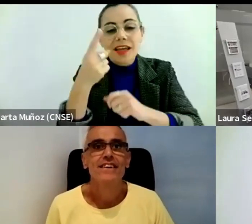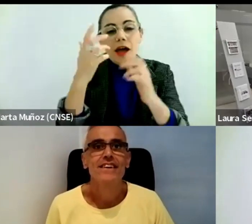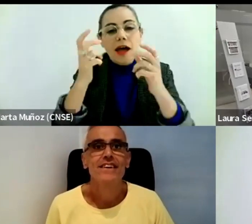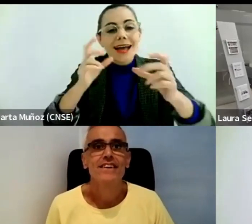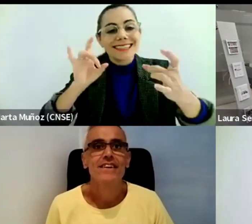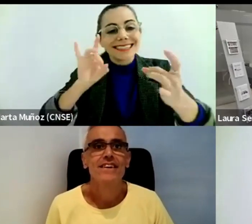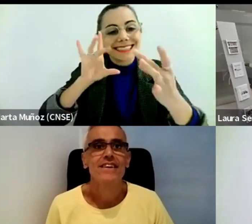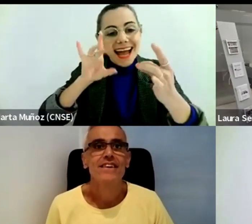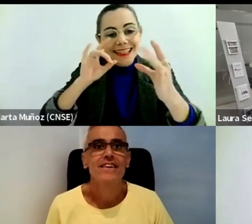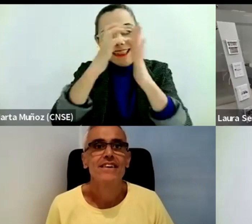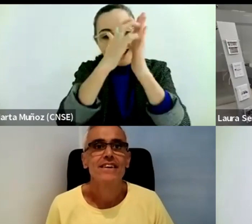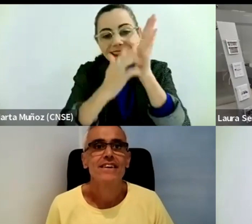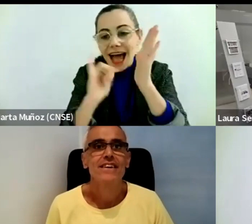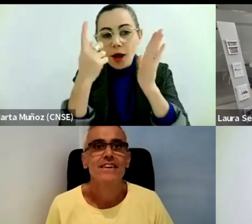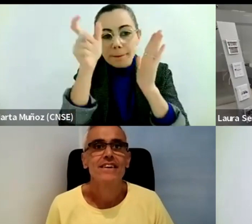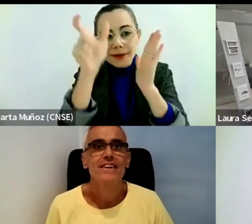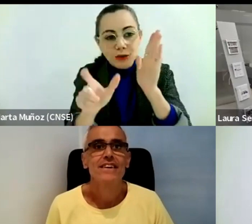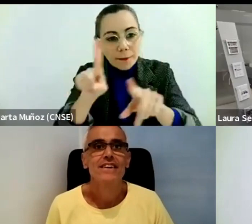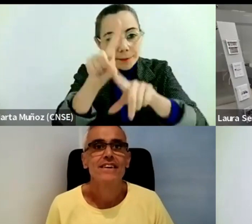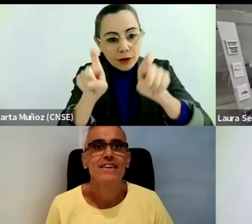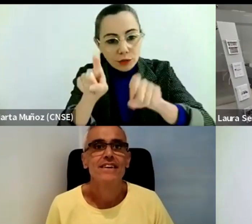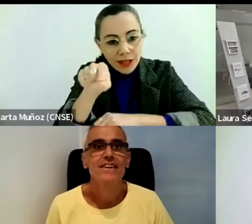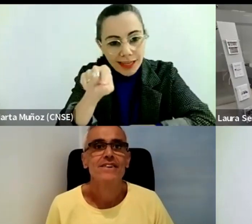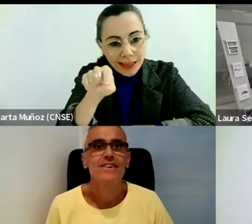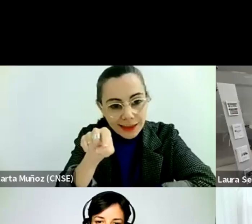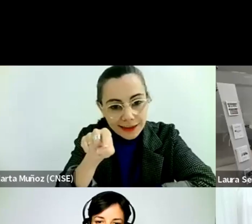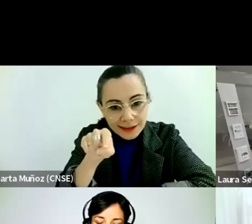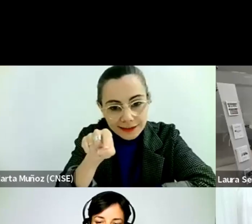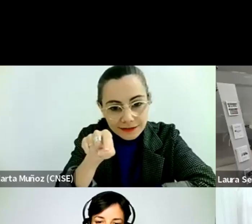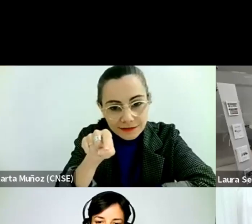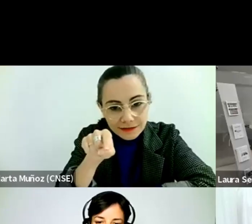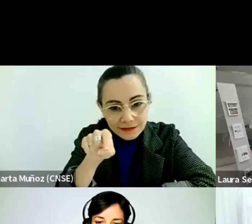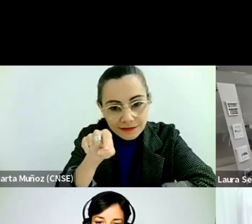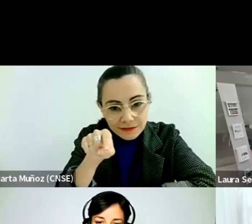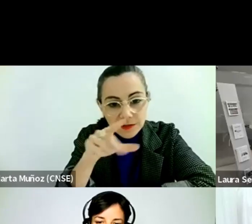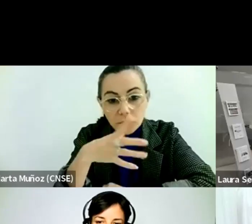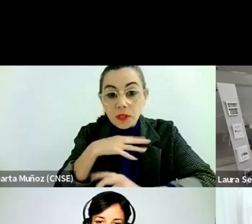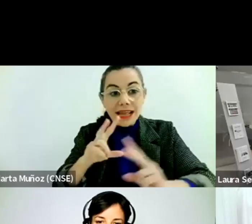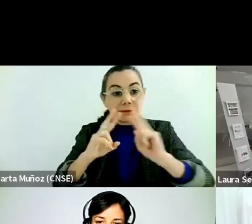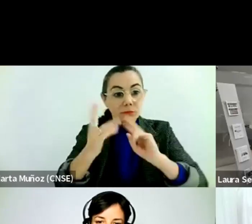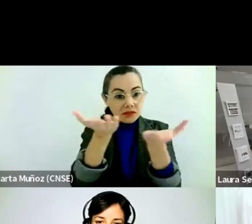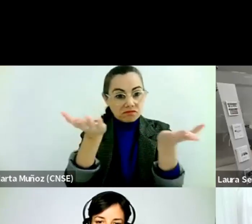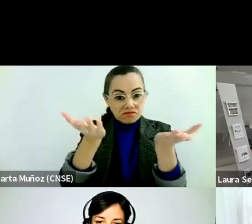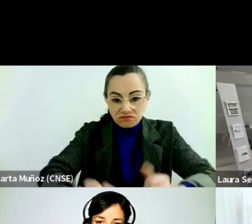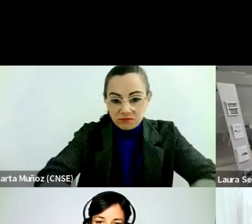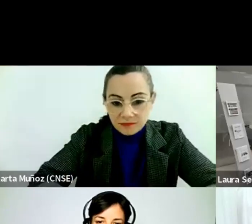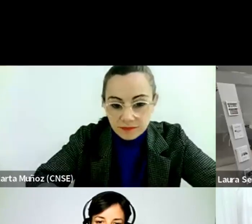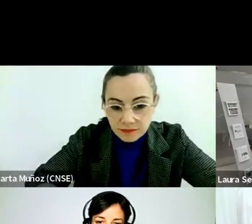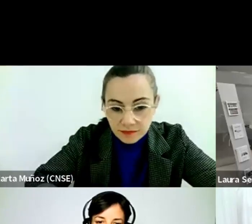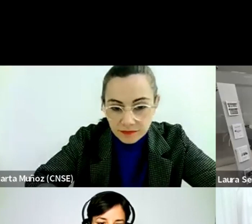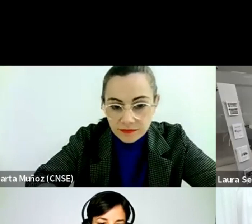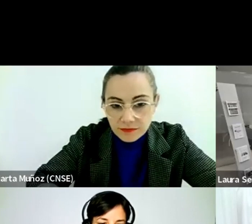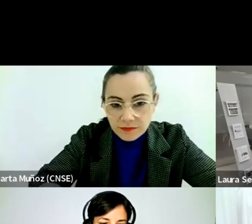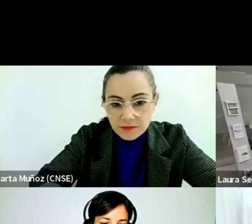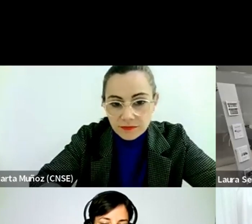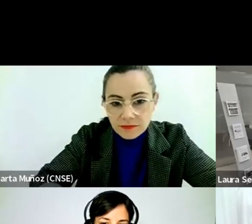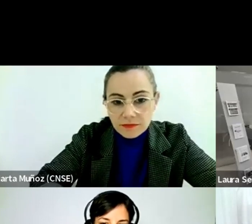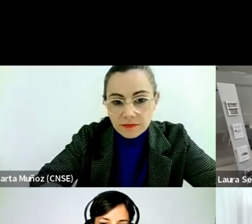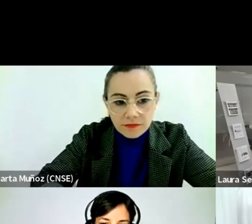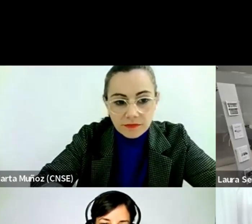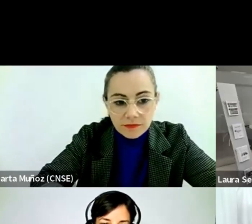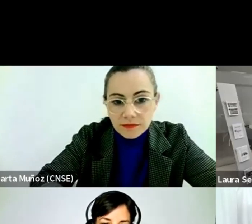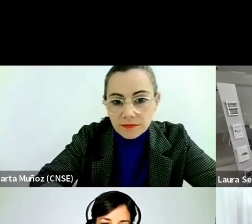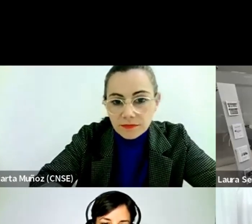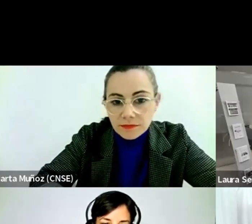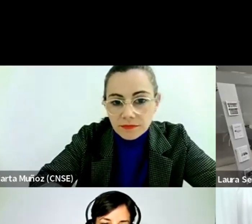Hay otra pregunta en el chat que no sé si la habéis visto y si quien quiera